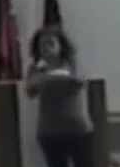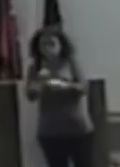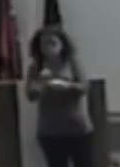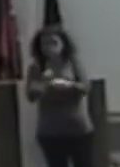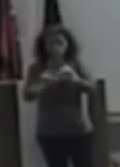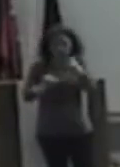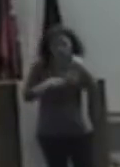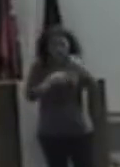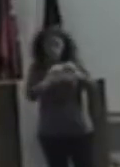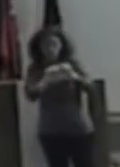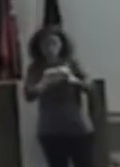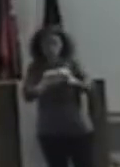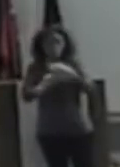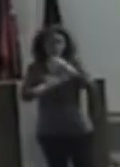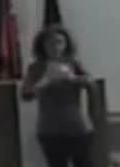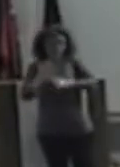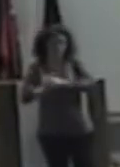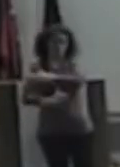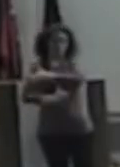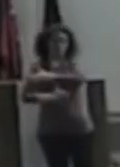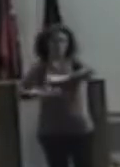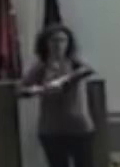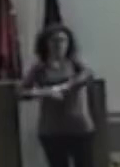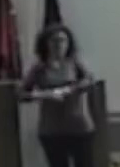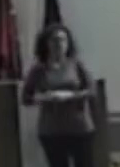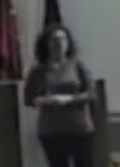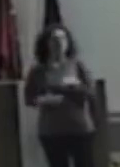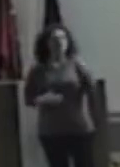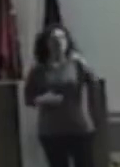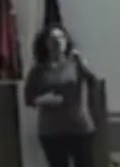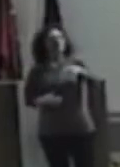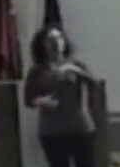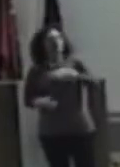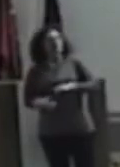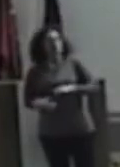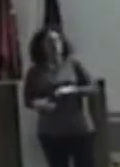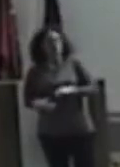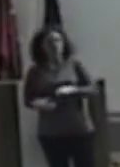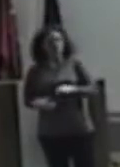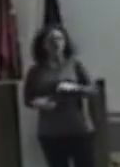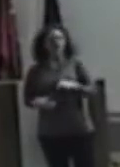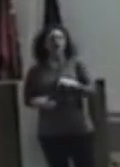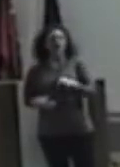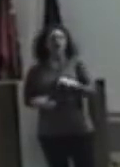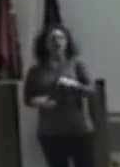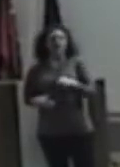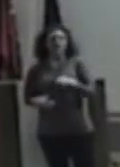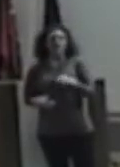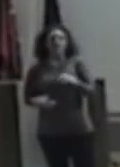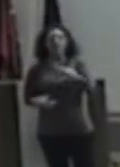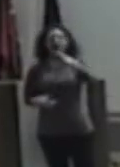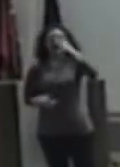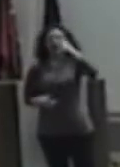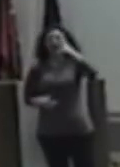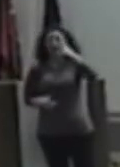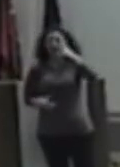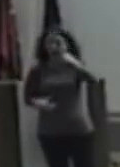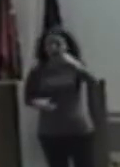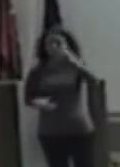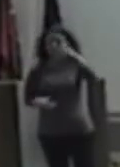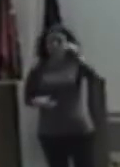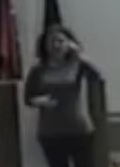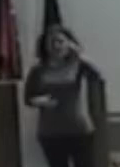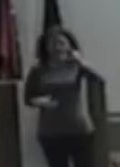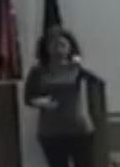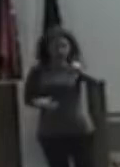hiperglucemia. Conocer también que puede interaccionar con acetaminofén, es decir, apiretal, que se usa muchísimo